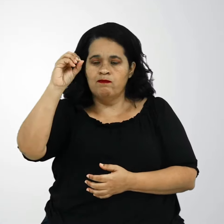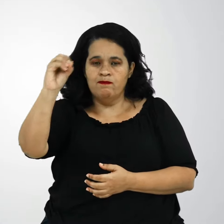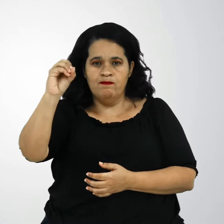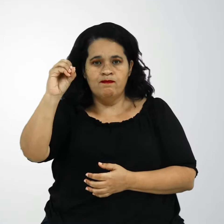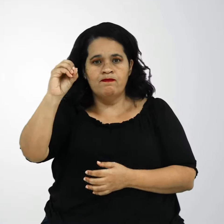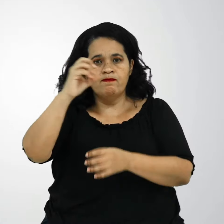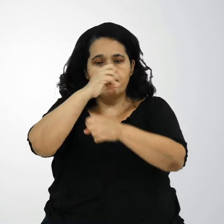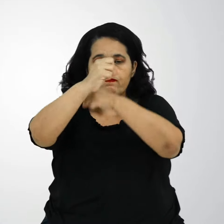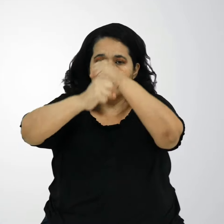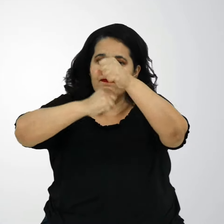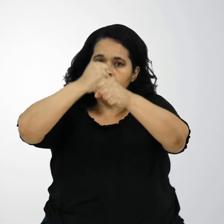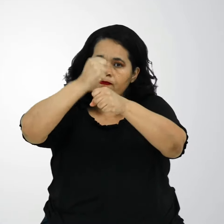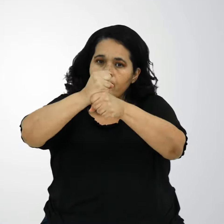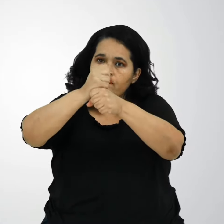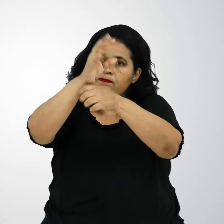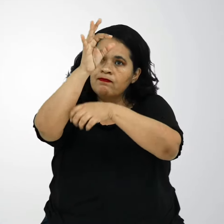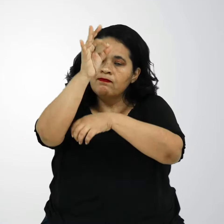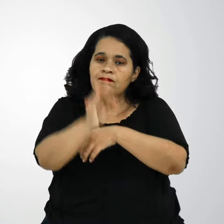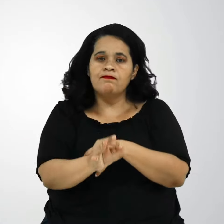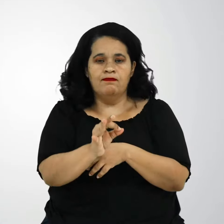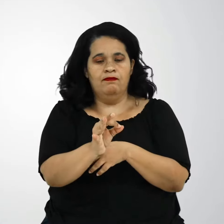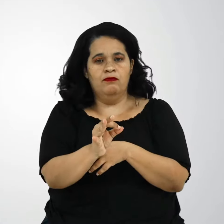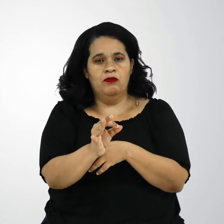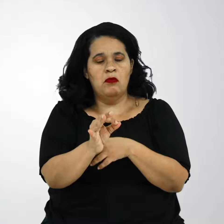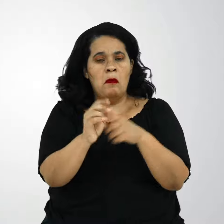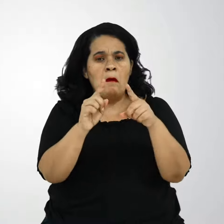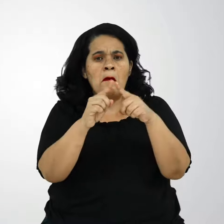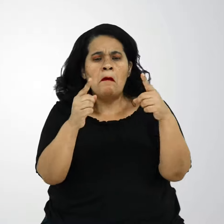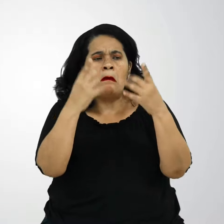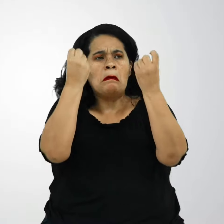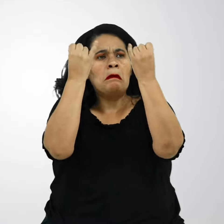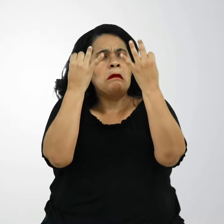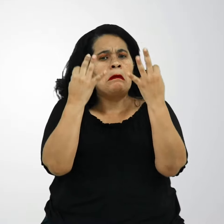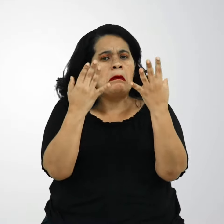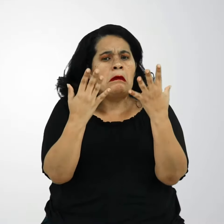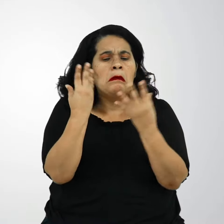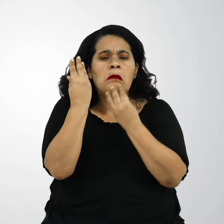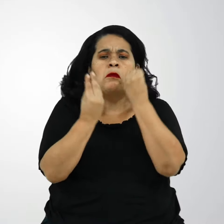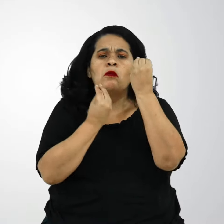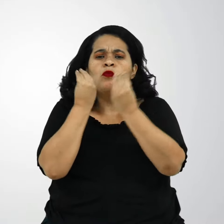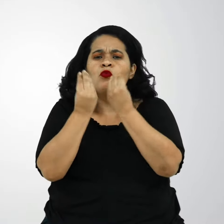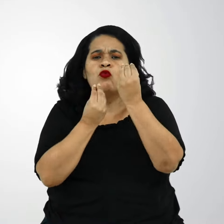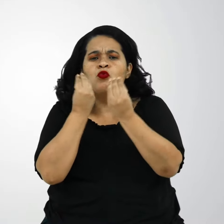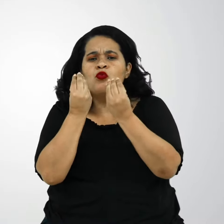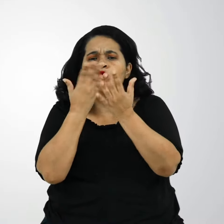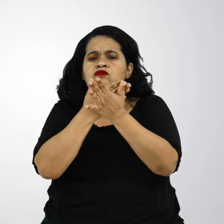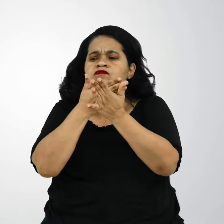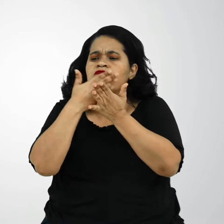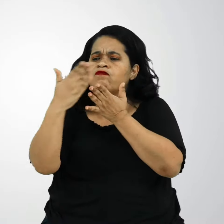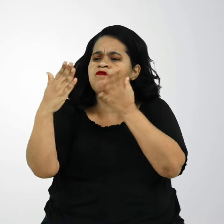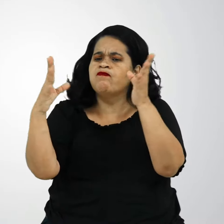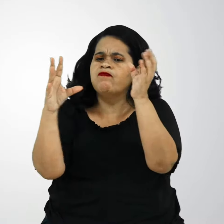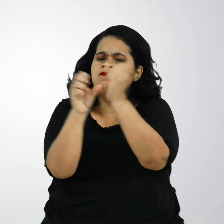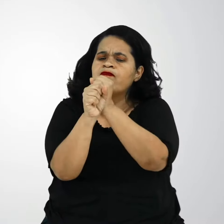literais. E aí eles vão explicar da seguinte forma: quando que começa a contar esses